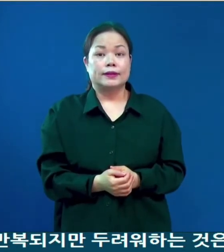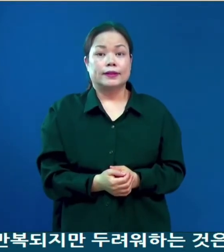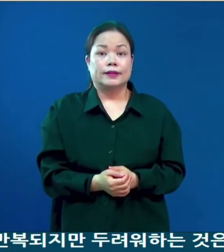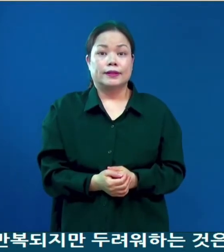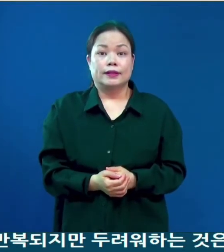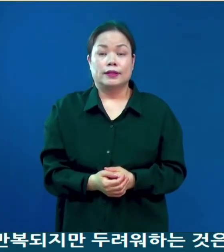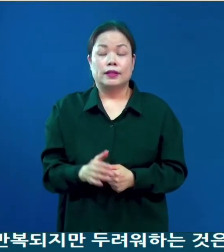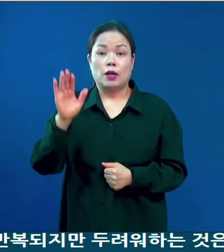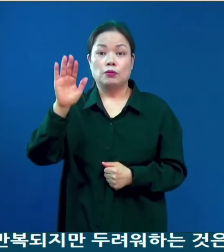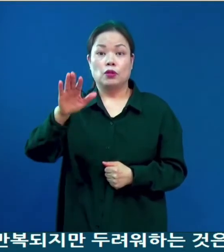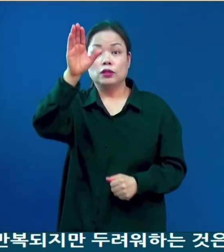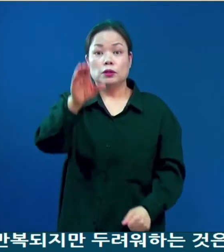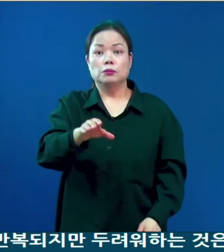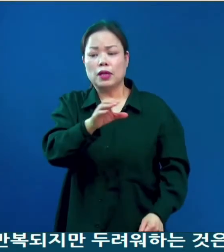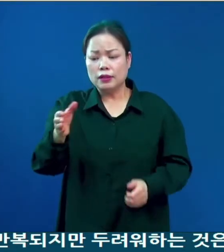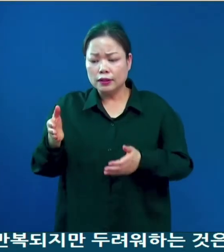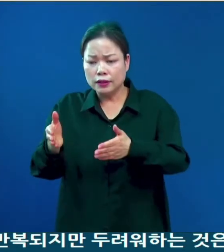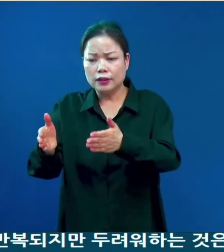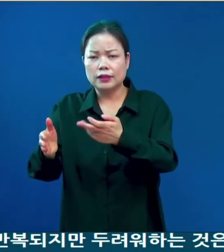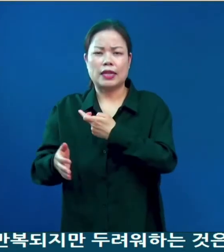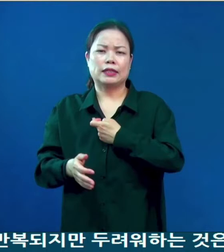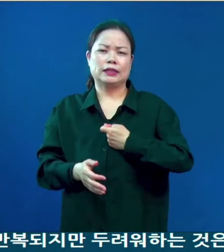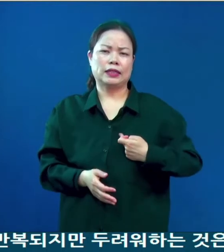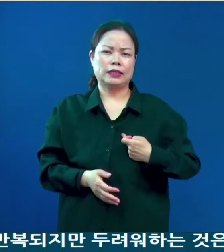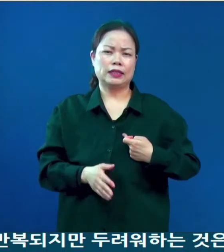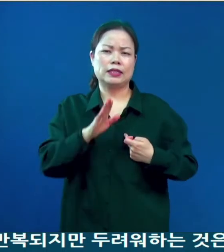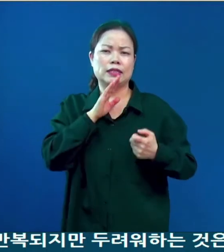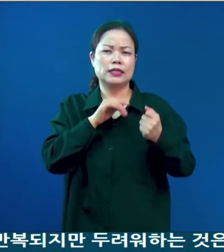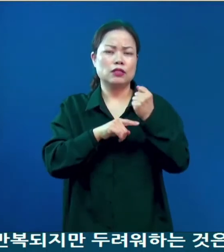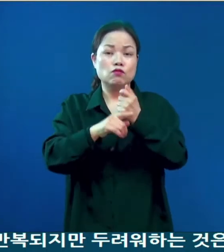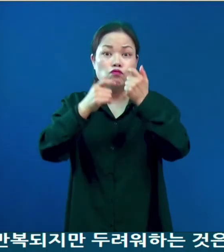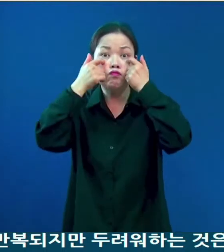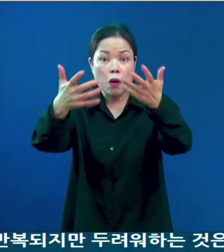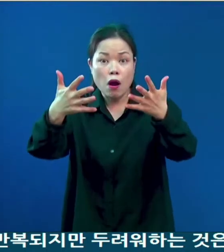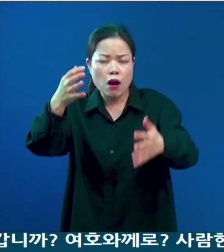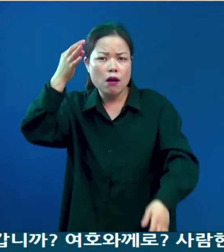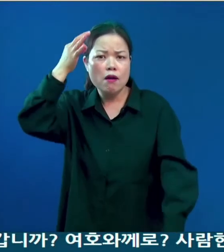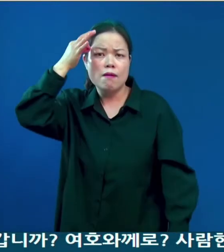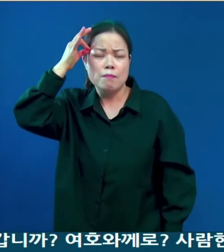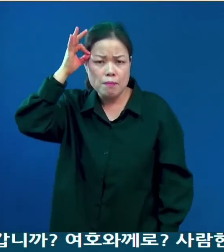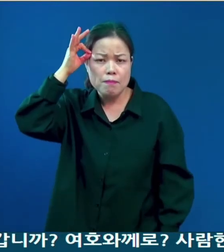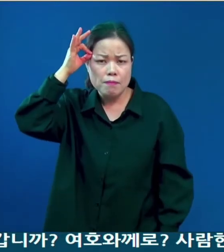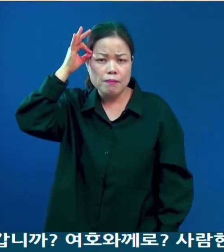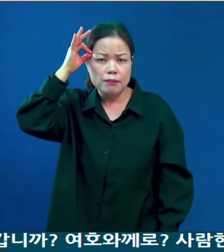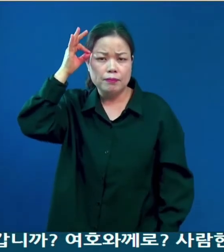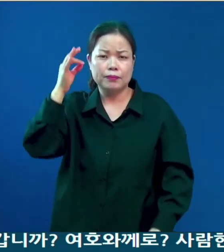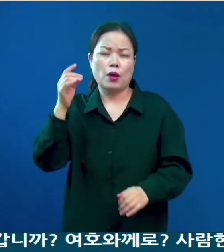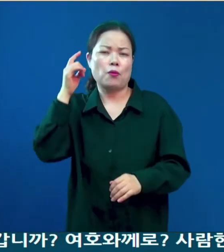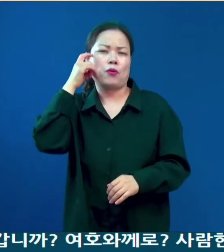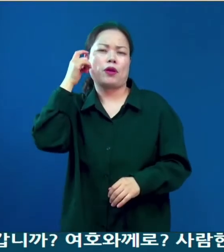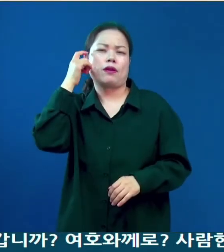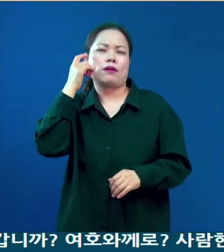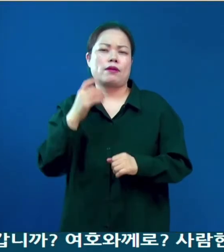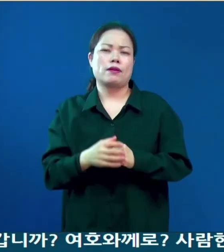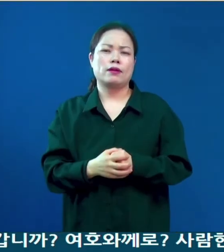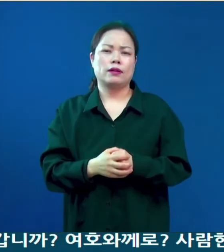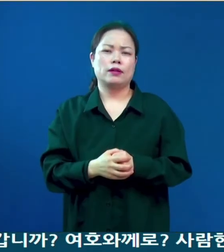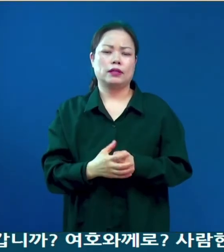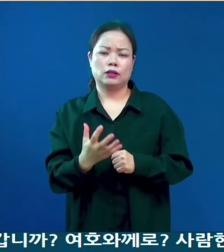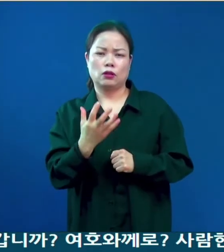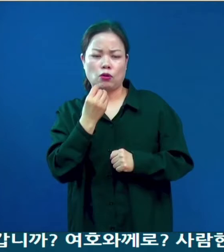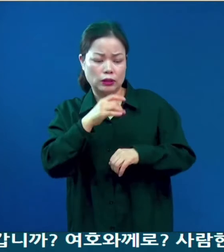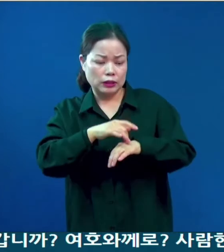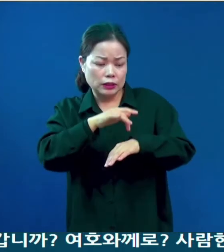자, 이제 앞으로 십자가의 길을 걸어야 할 제자들은 이 진리를 분명하게 깨닫고 있어야 했습니다. 이제 왜 그러냐면 이